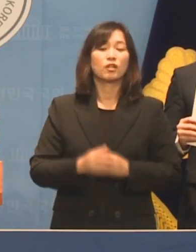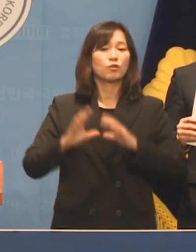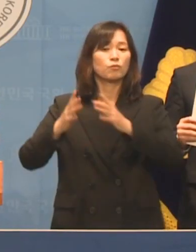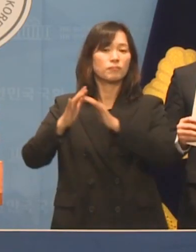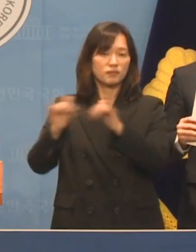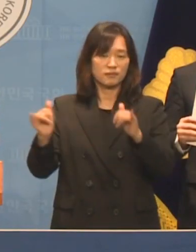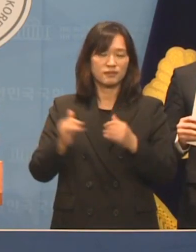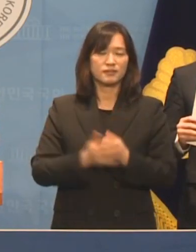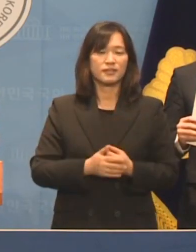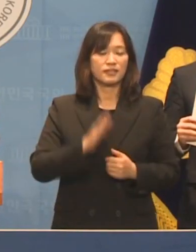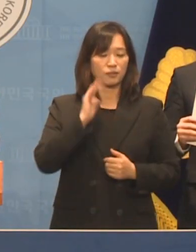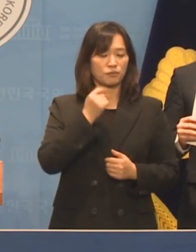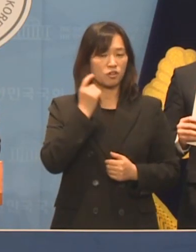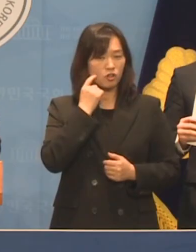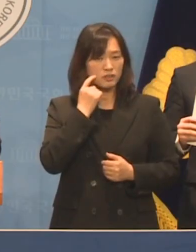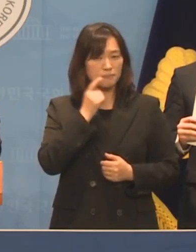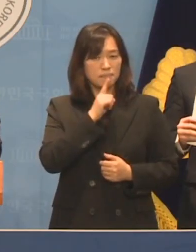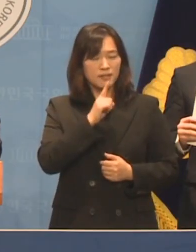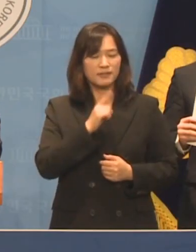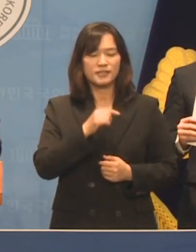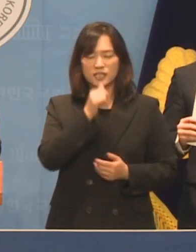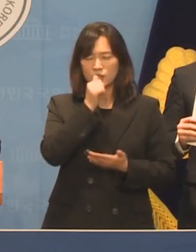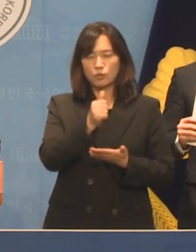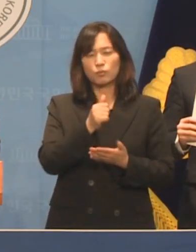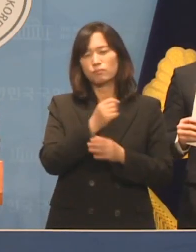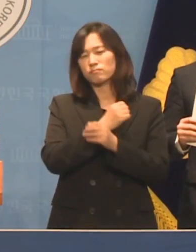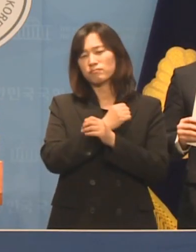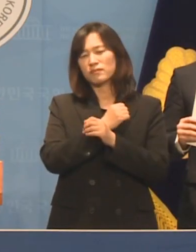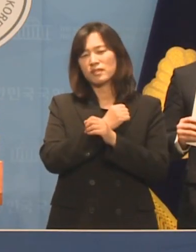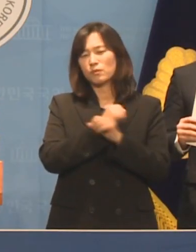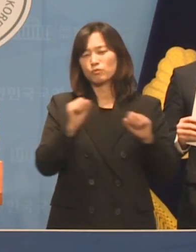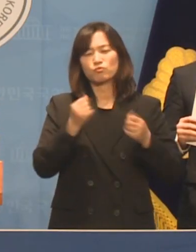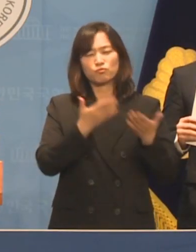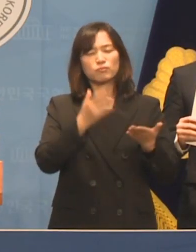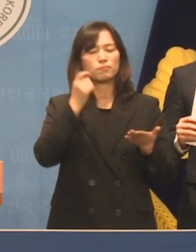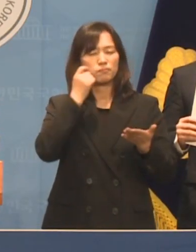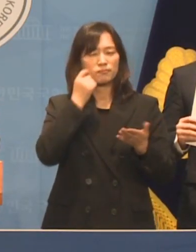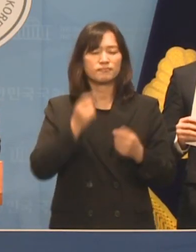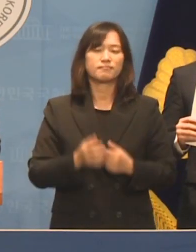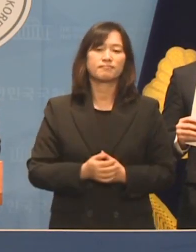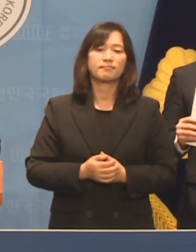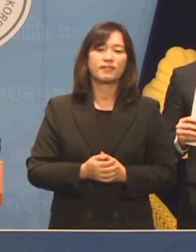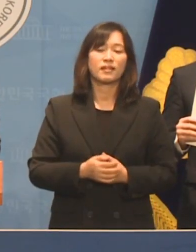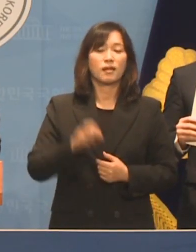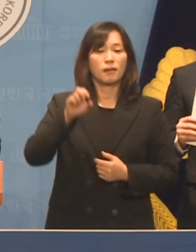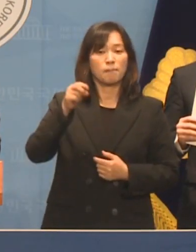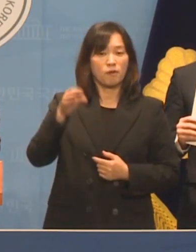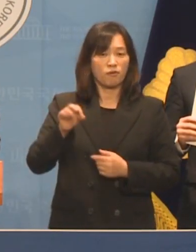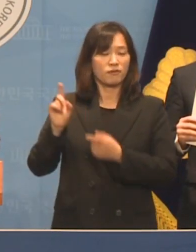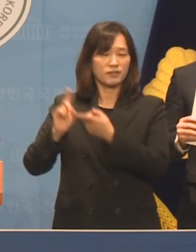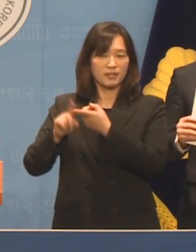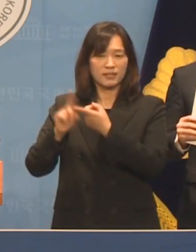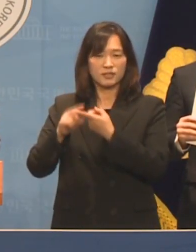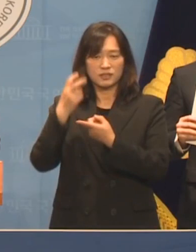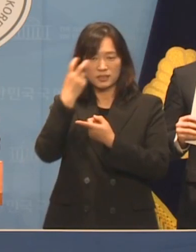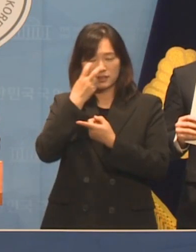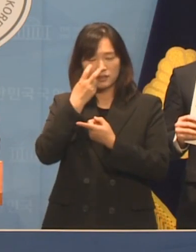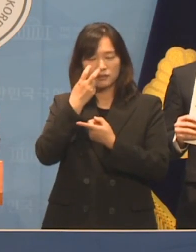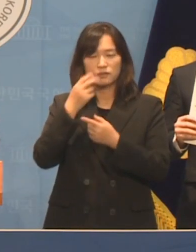국민들은 대통령의 거짓 해명을 결코 용납하지 않을 것입니다. 명태균 게이트